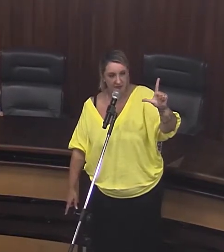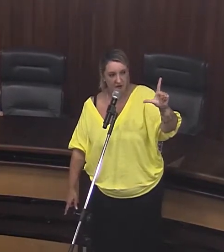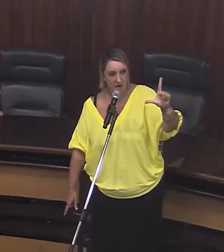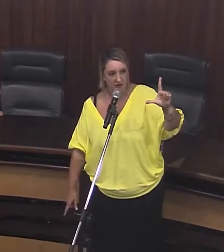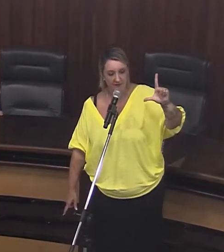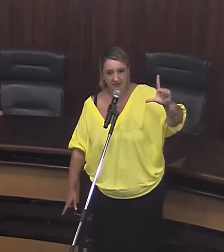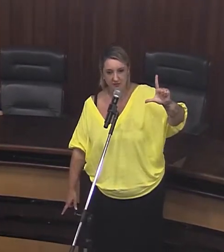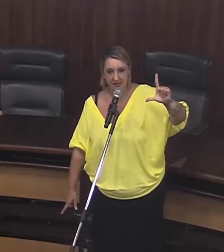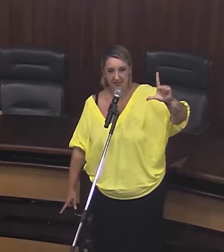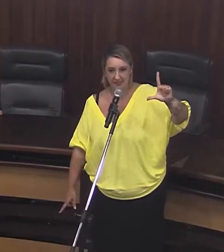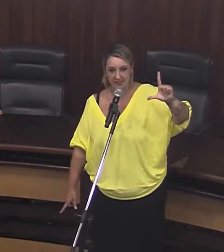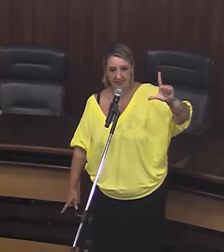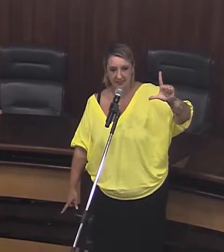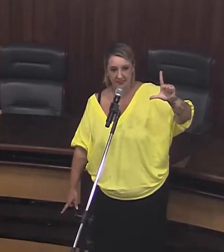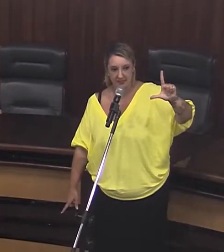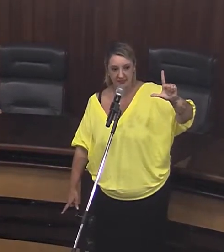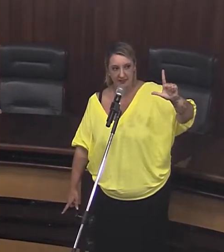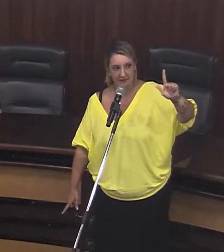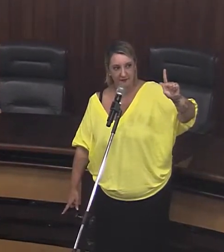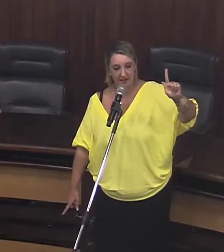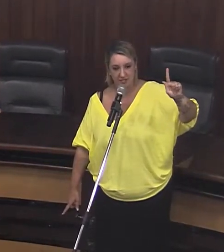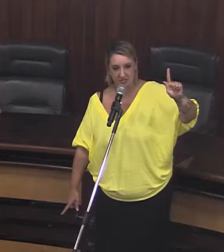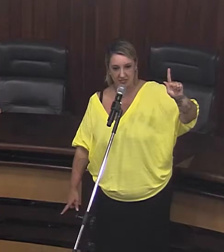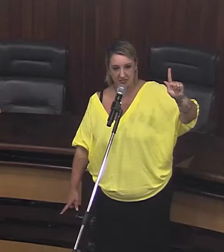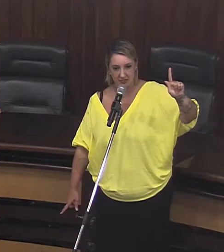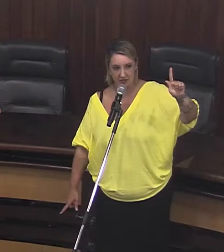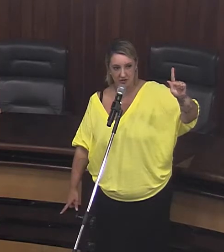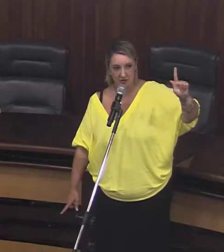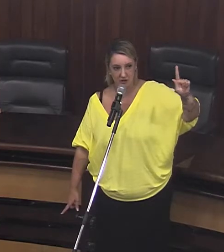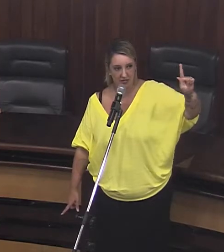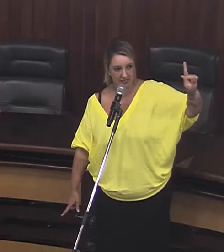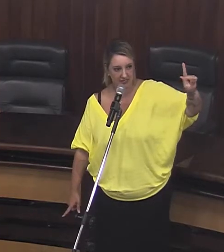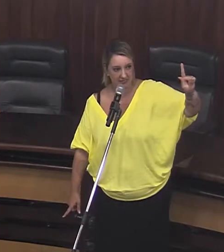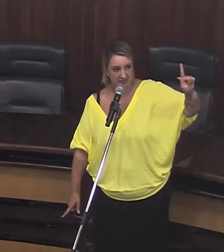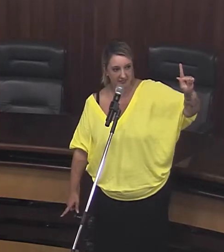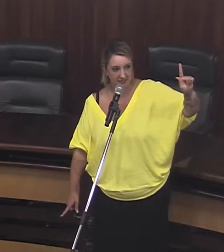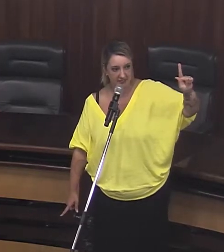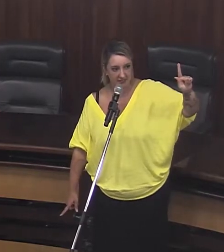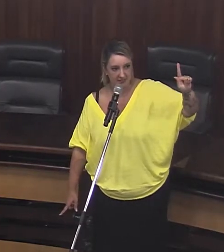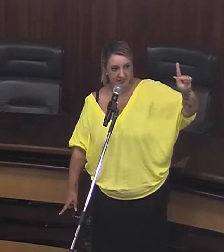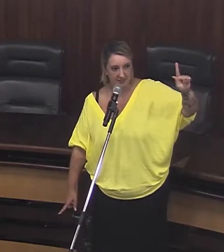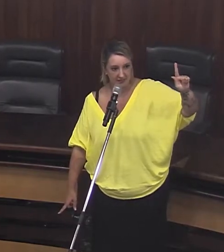Ó, faz um L. Fecha. Cola aqui.